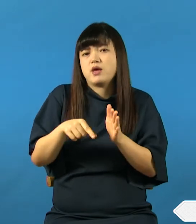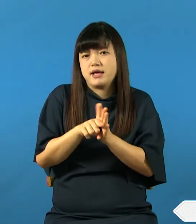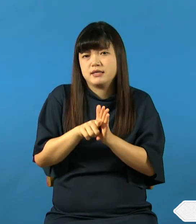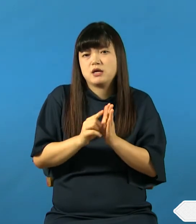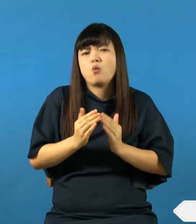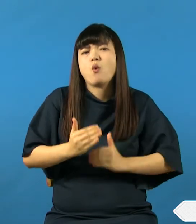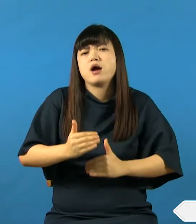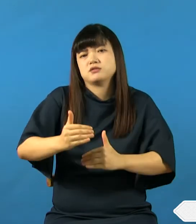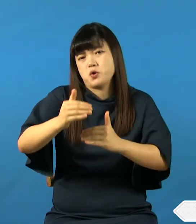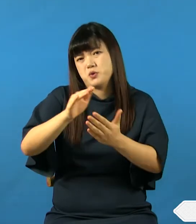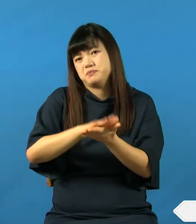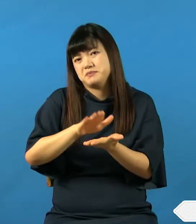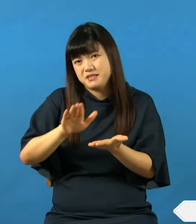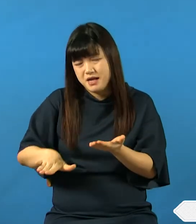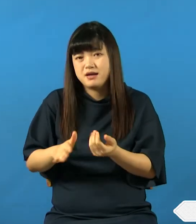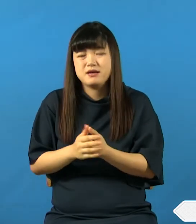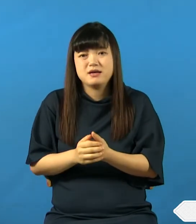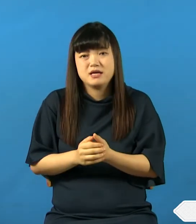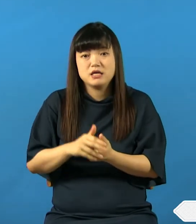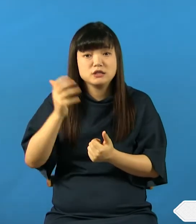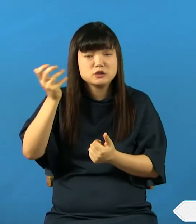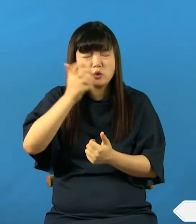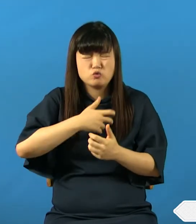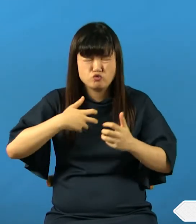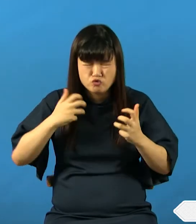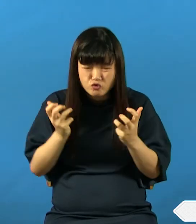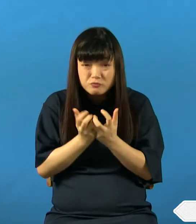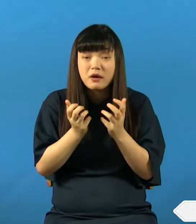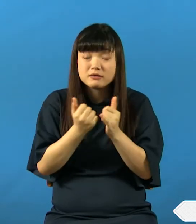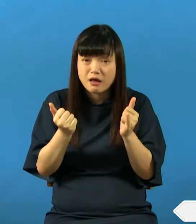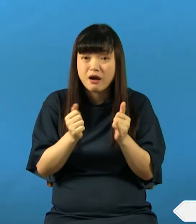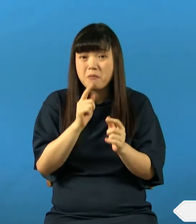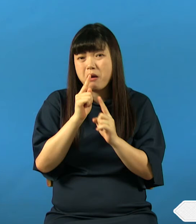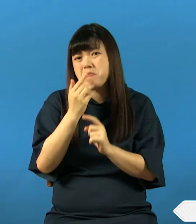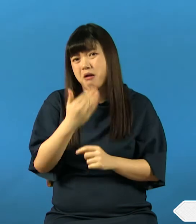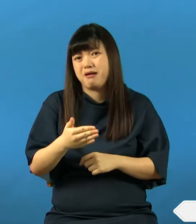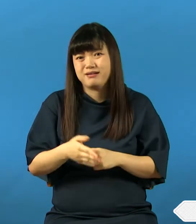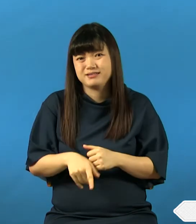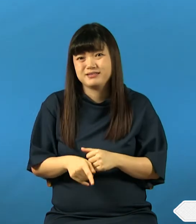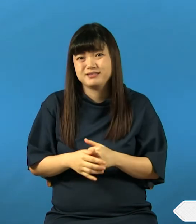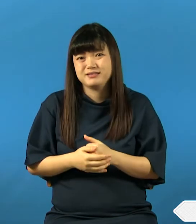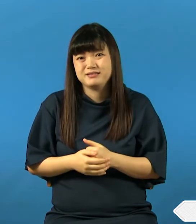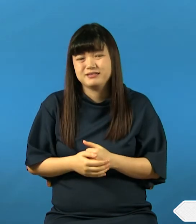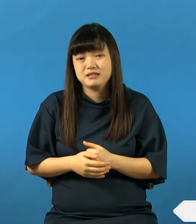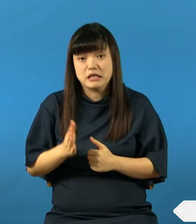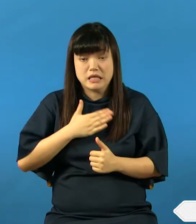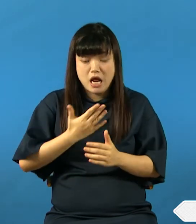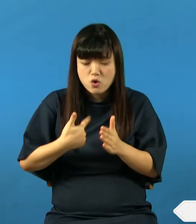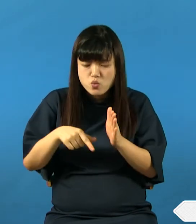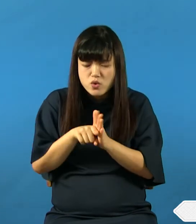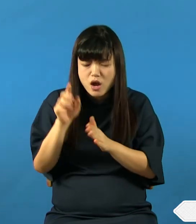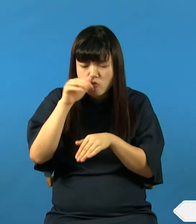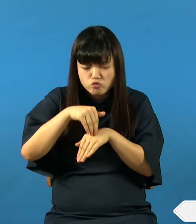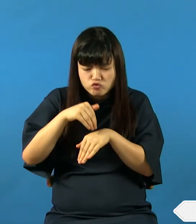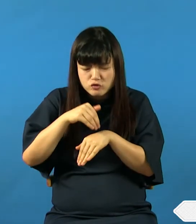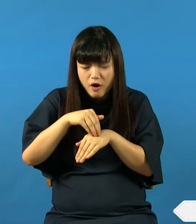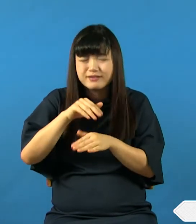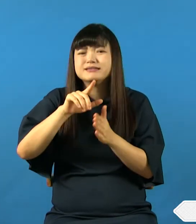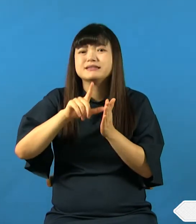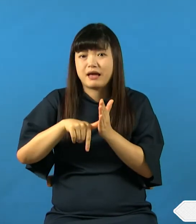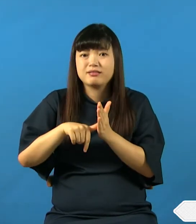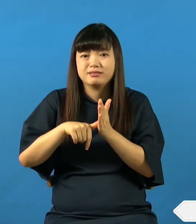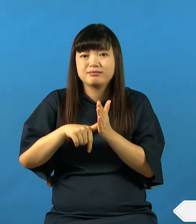그분의 작품이었습니다. 성령 충만한 사람만이 할 수 있는 말이죠. 나를 위한